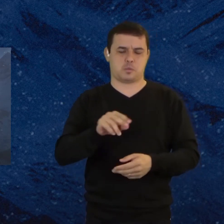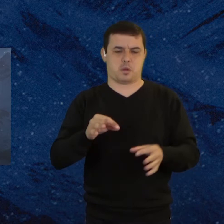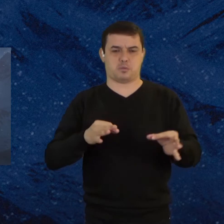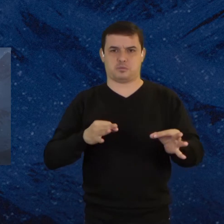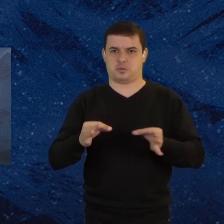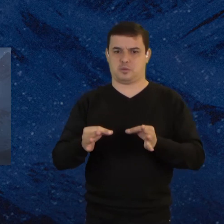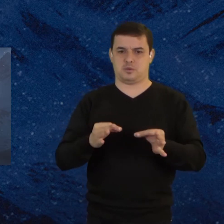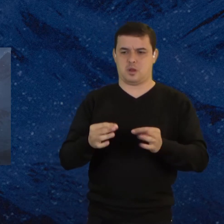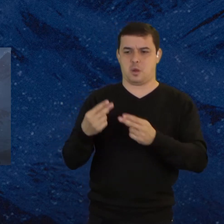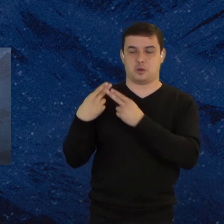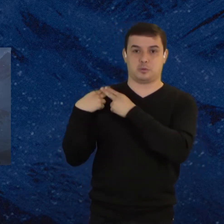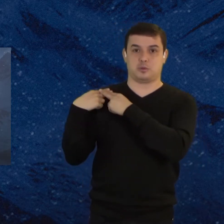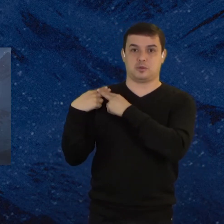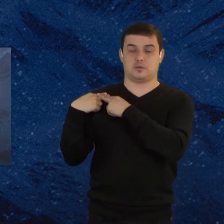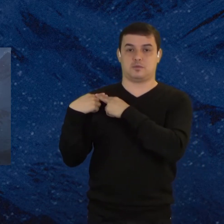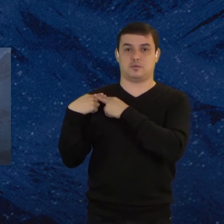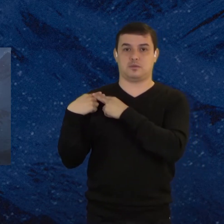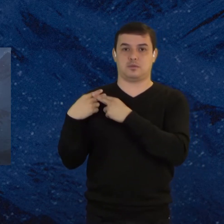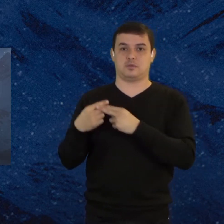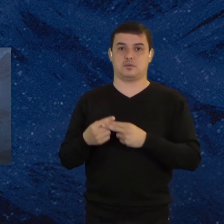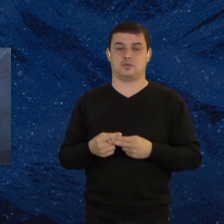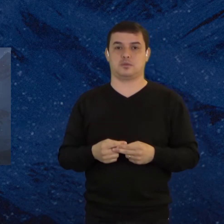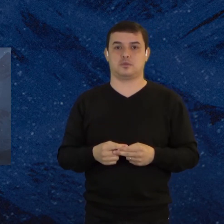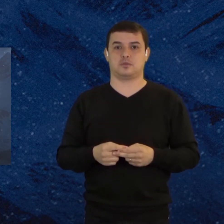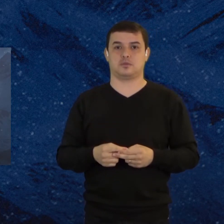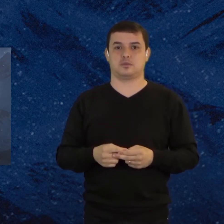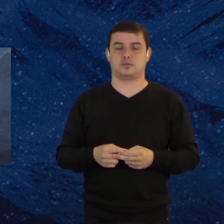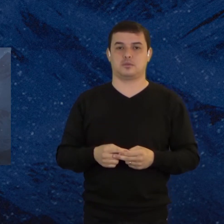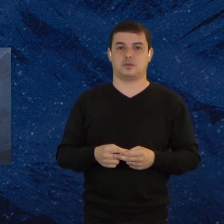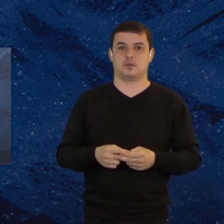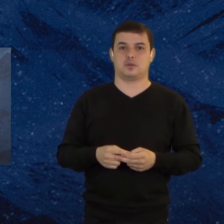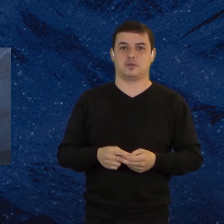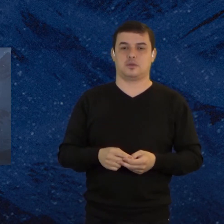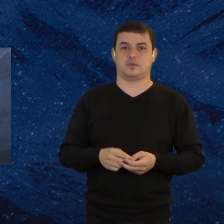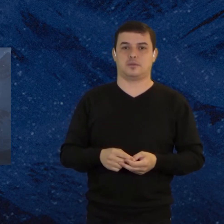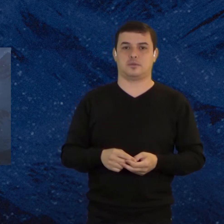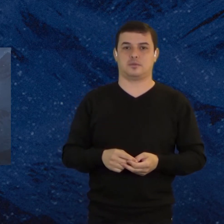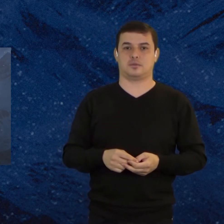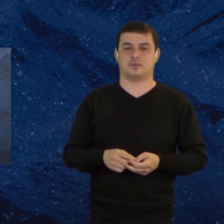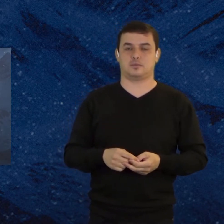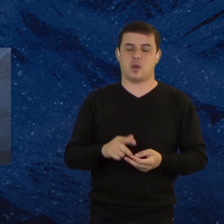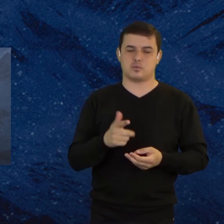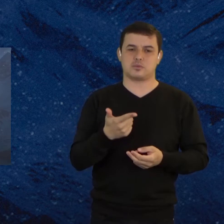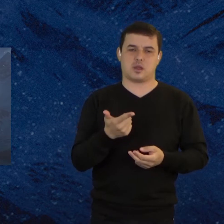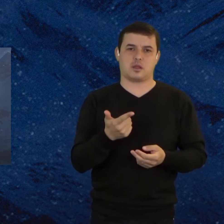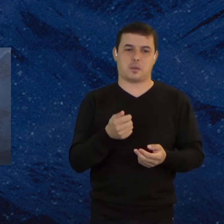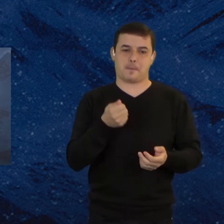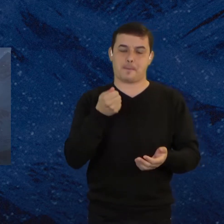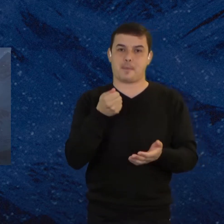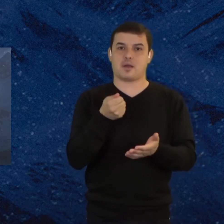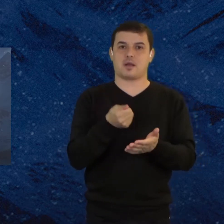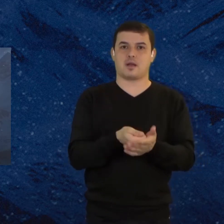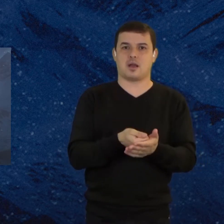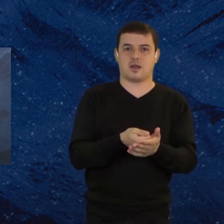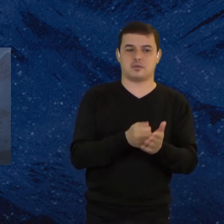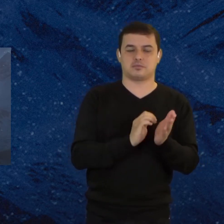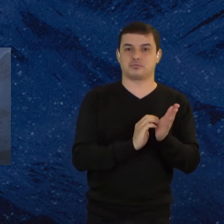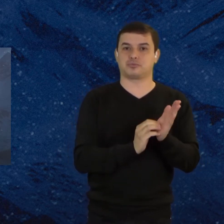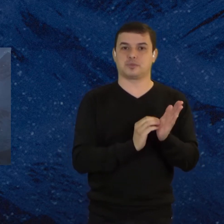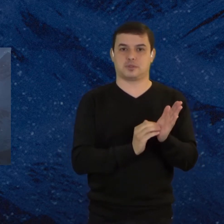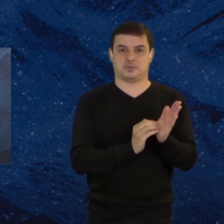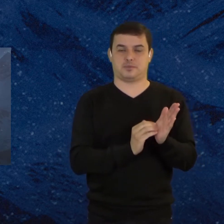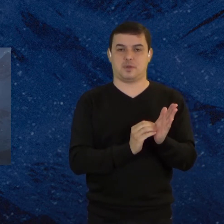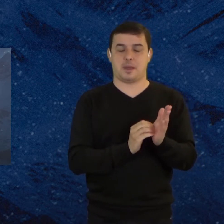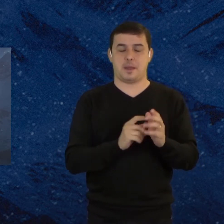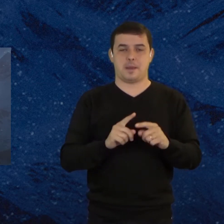que coordenam, decidiram que essas conferências não teriam taxa de inscrição. Então eu queria falar para você, eu